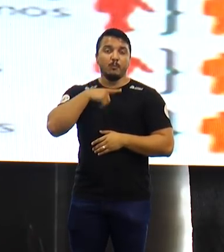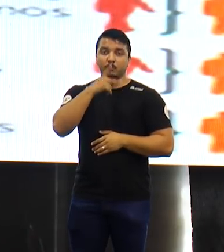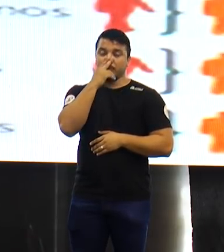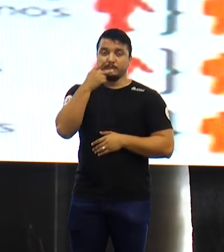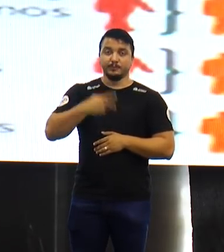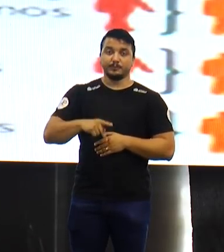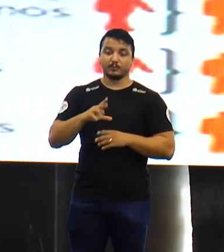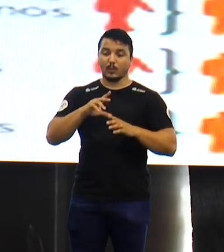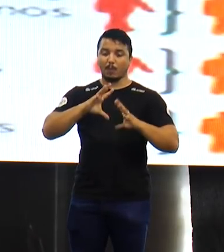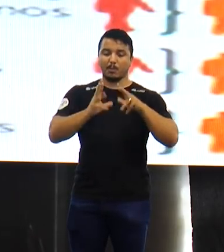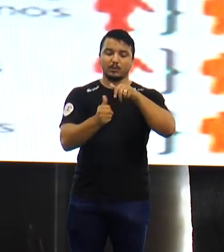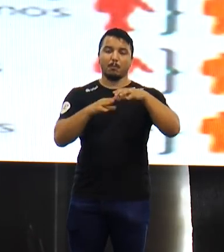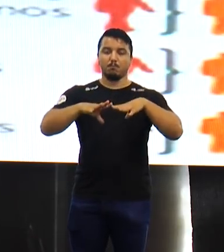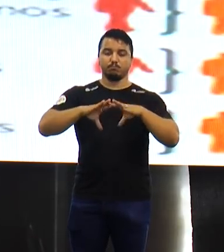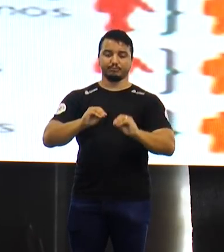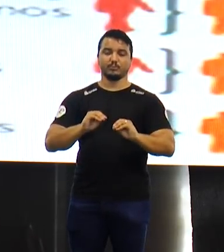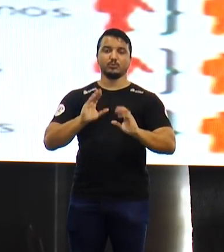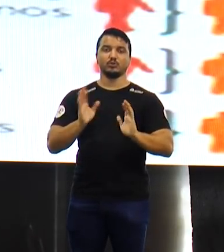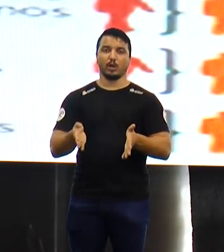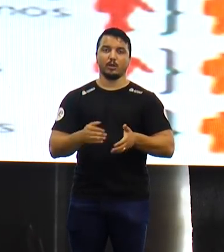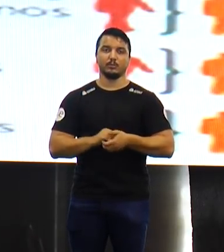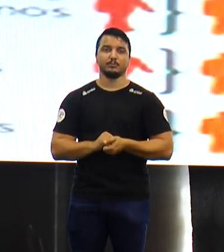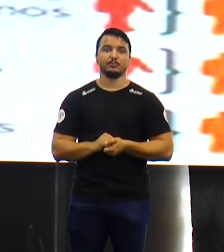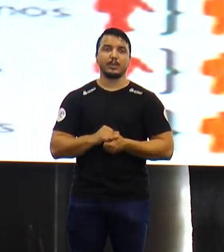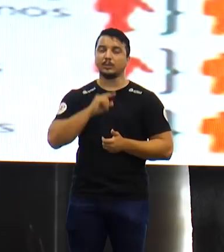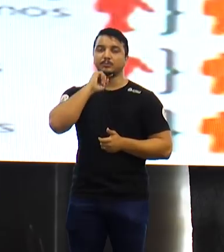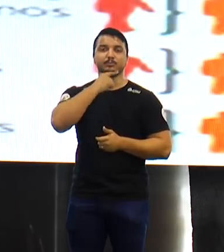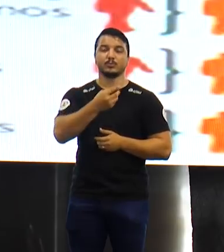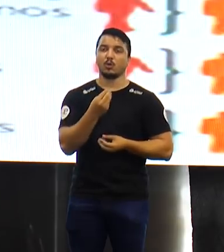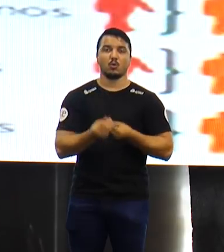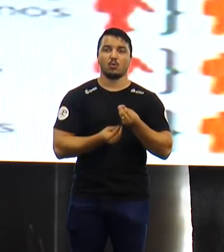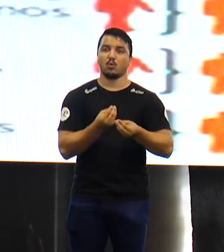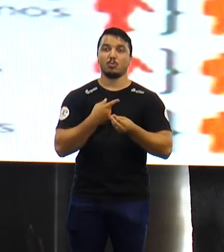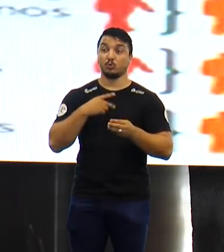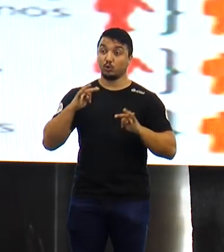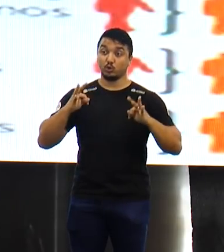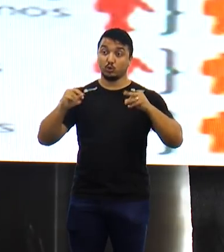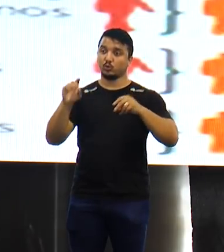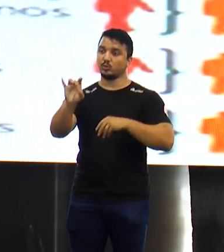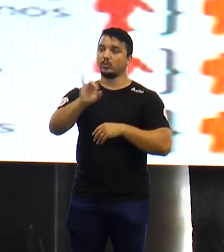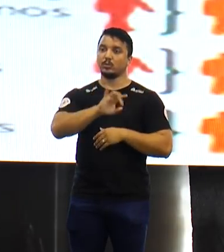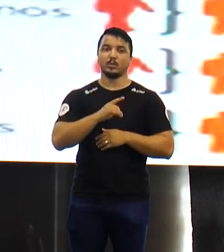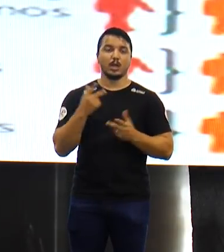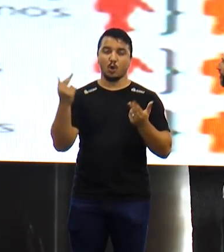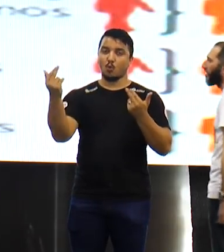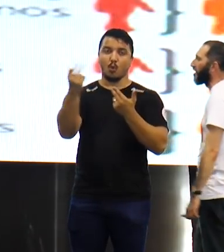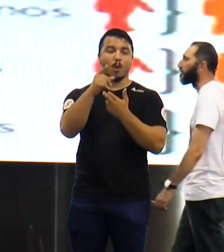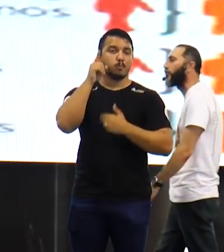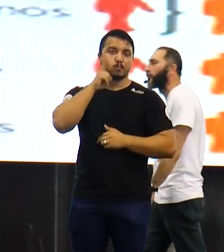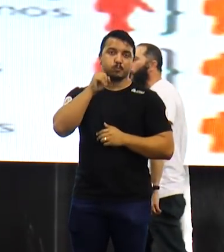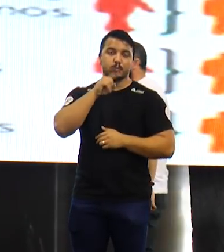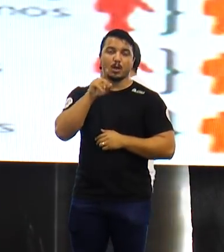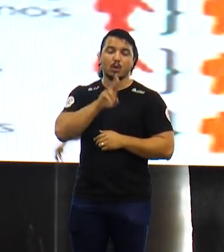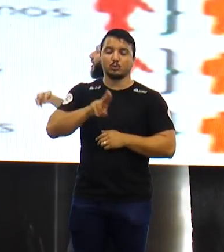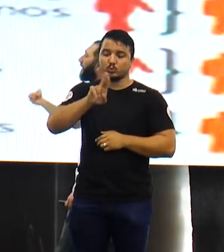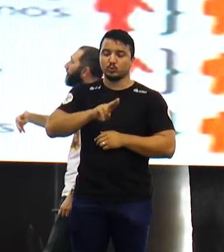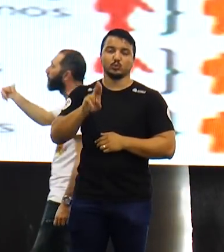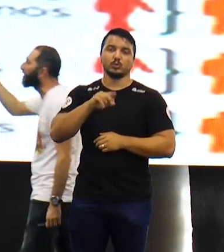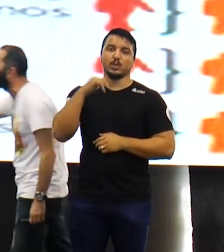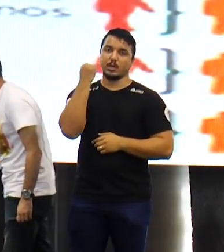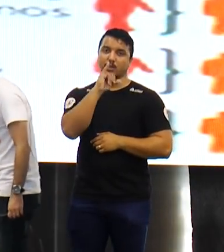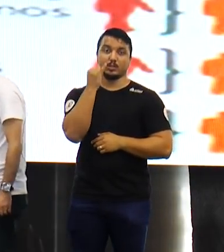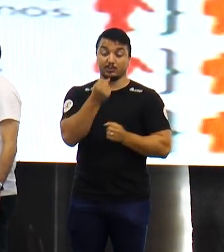norte-americano, o planeta já tinha falido, meu filho. Não existe possibilidade de todos nós nos igualarmos com os Estados Unidos em termos de consumo.